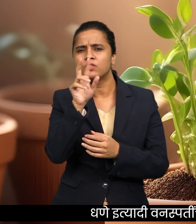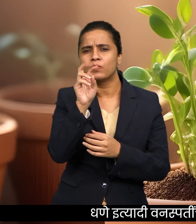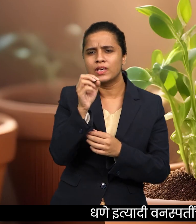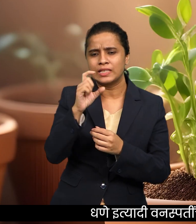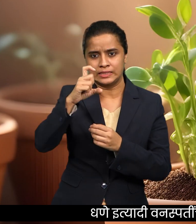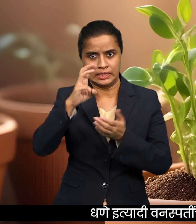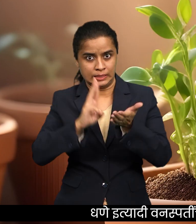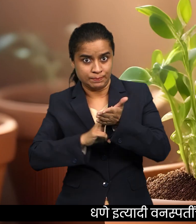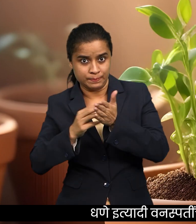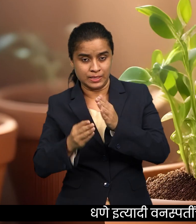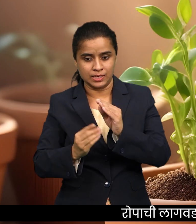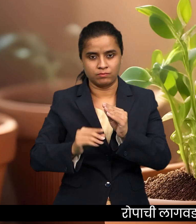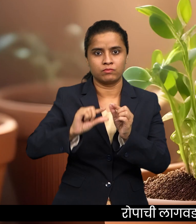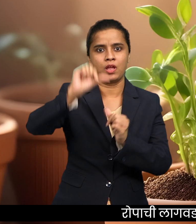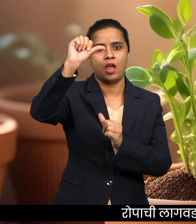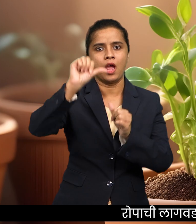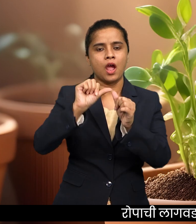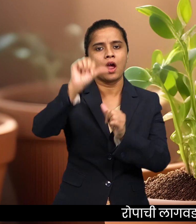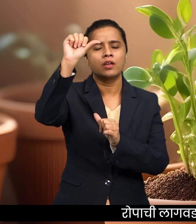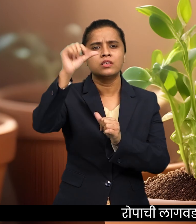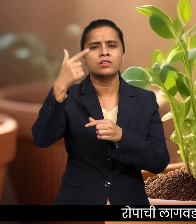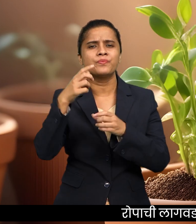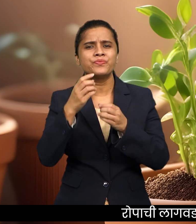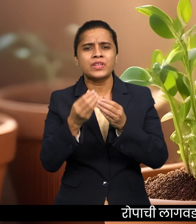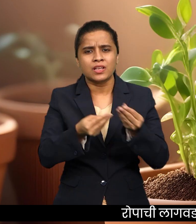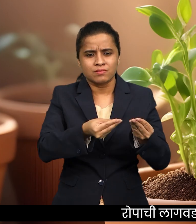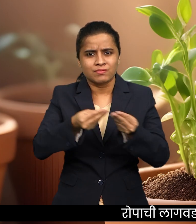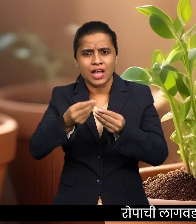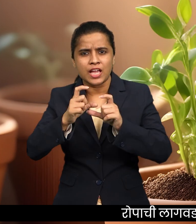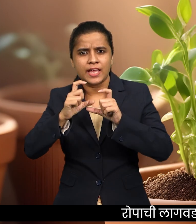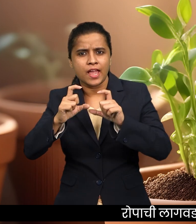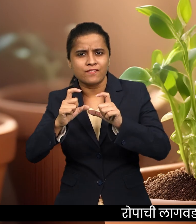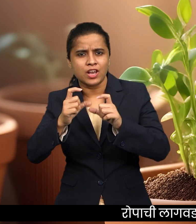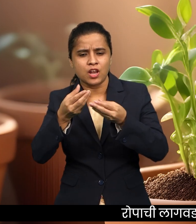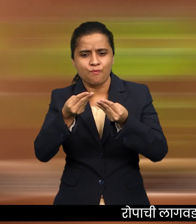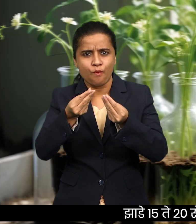मातीच्या कुंडीत पेरा. रोपाची लागवड 8 दिवसांसाठी करा.